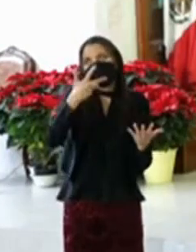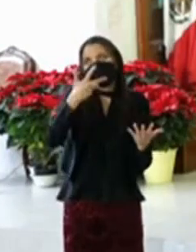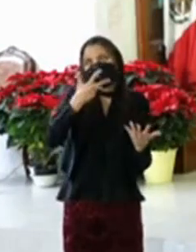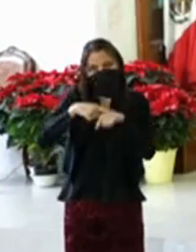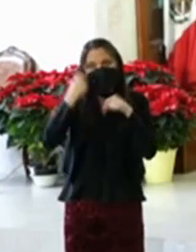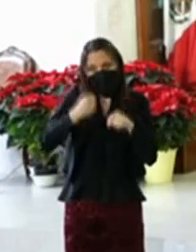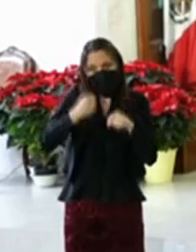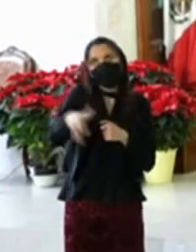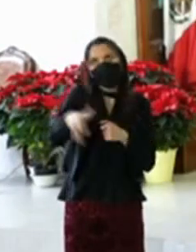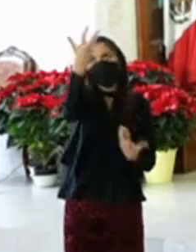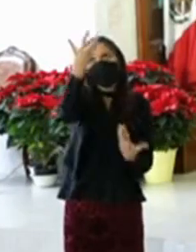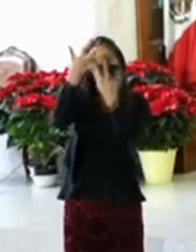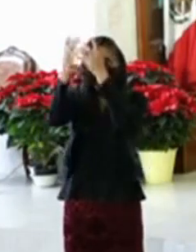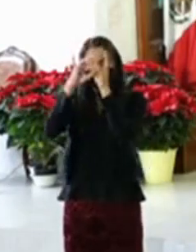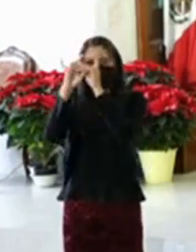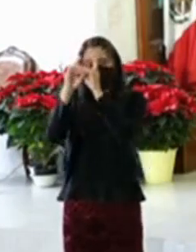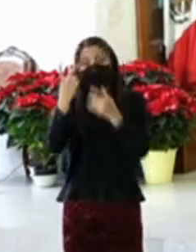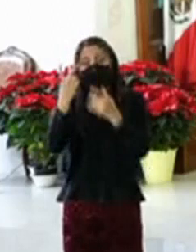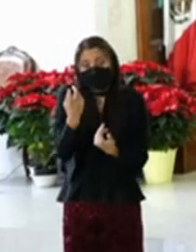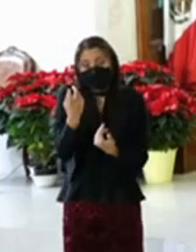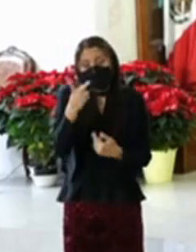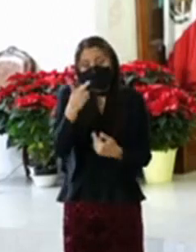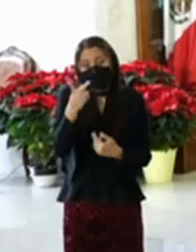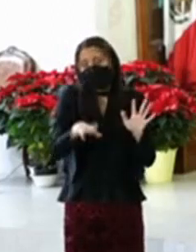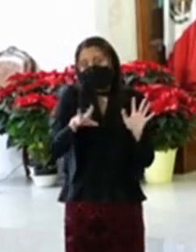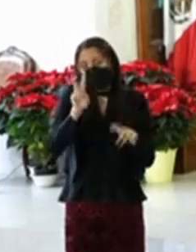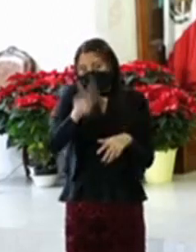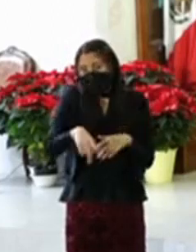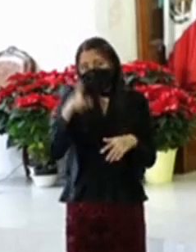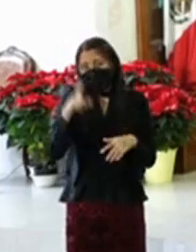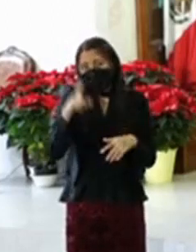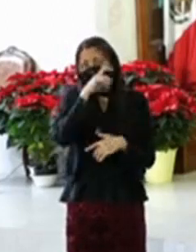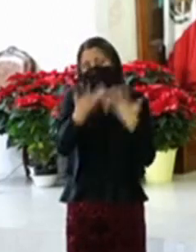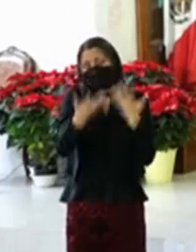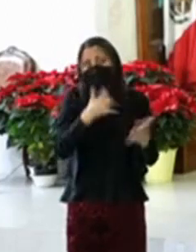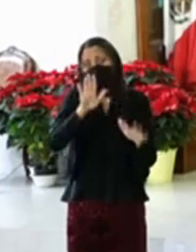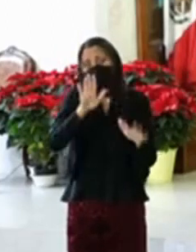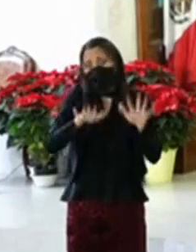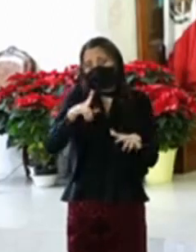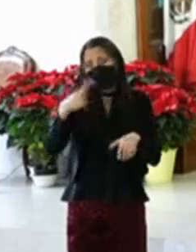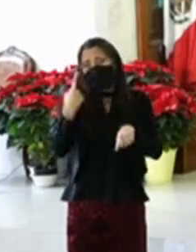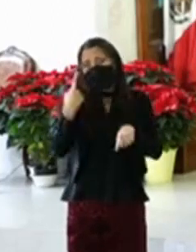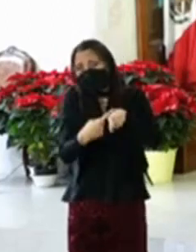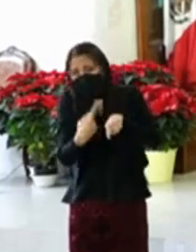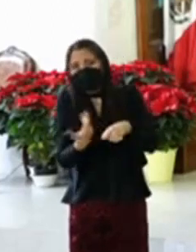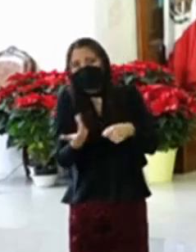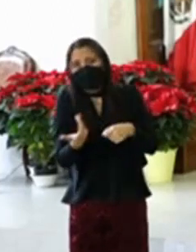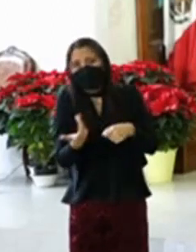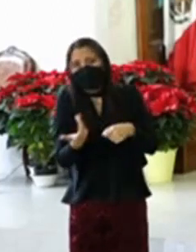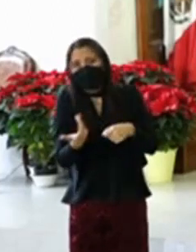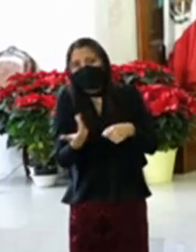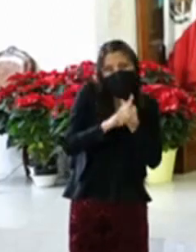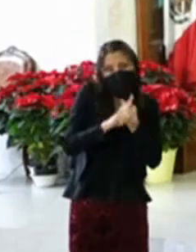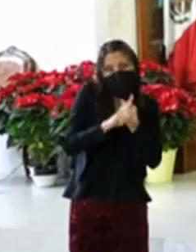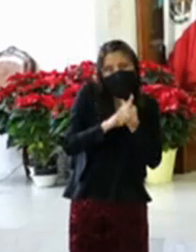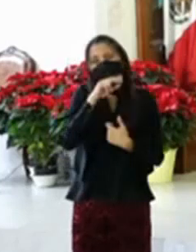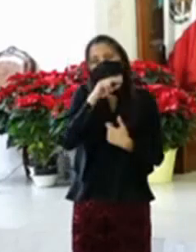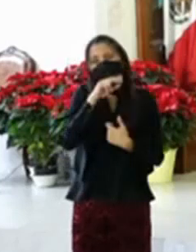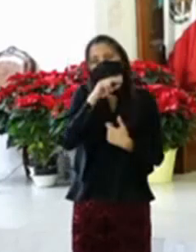tristeza, pero Emmanuel con nosotros. Hay esperanza de